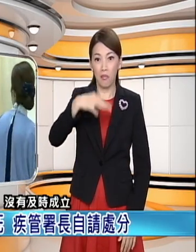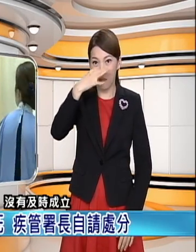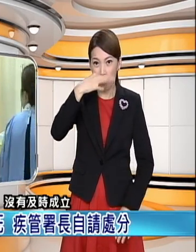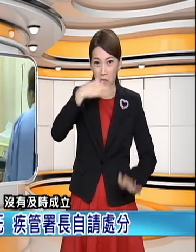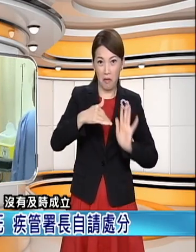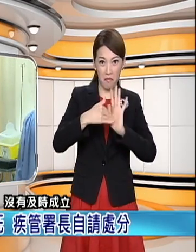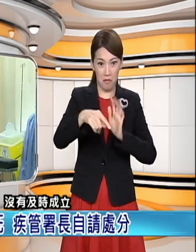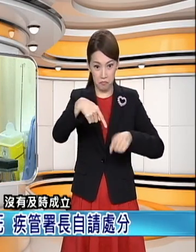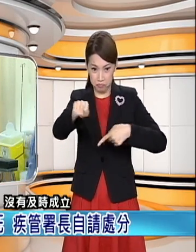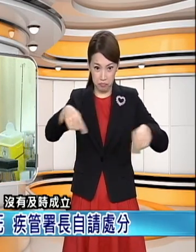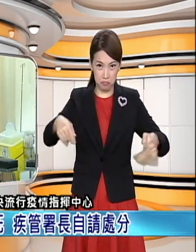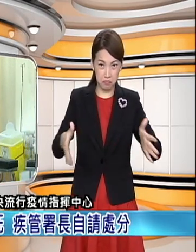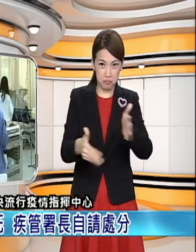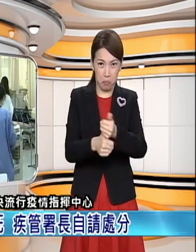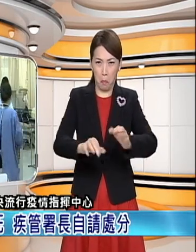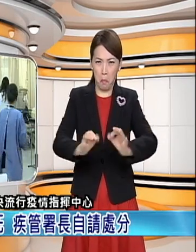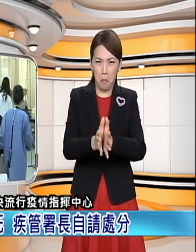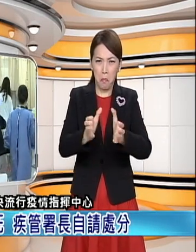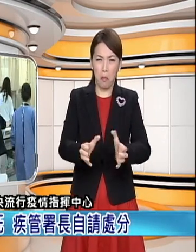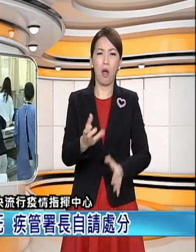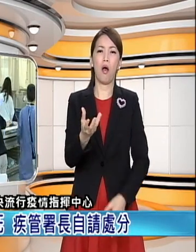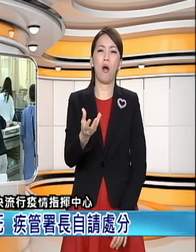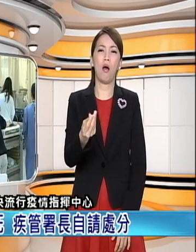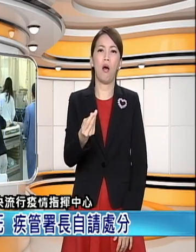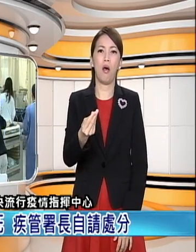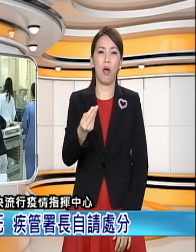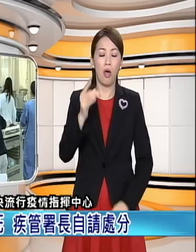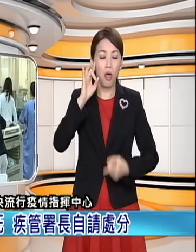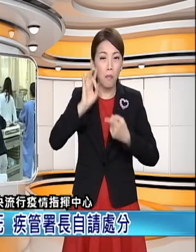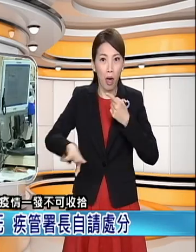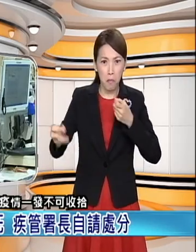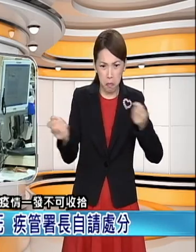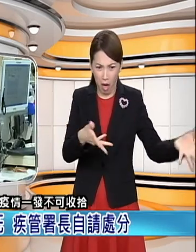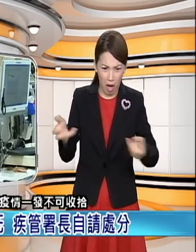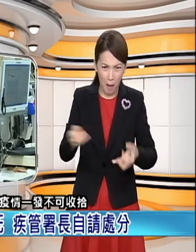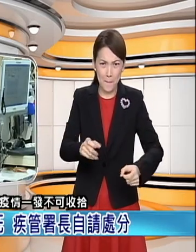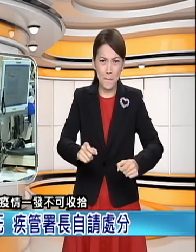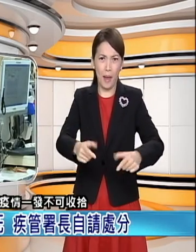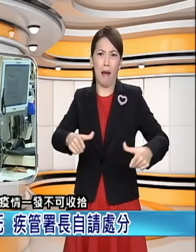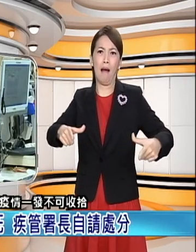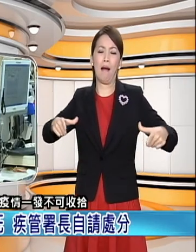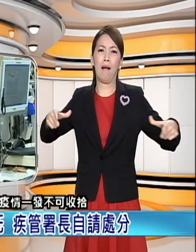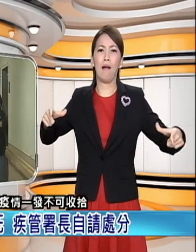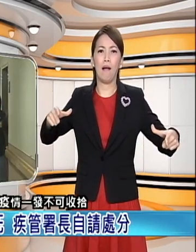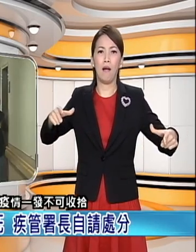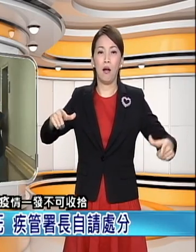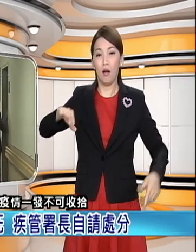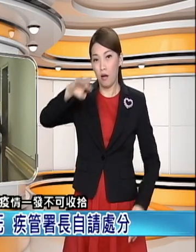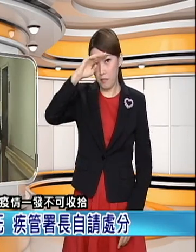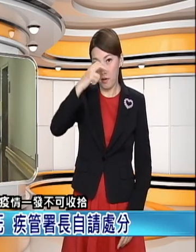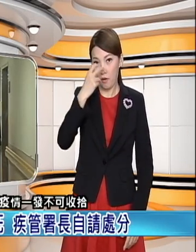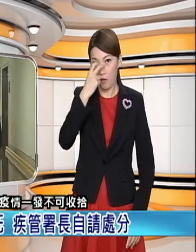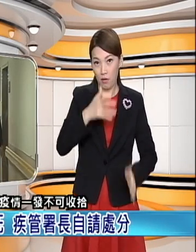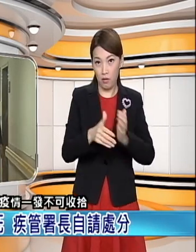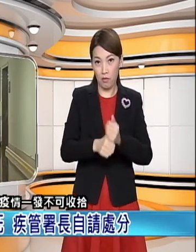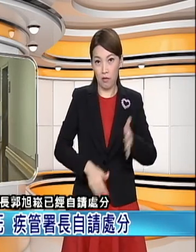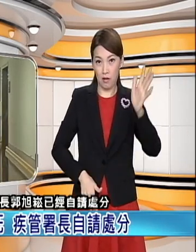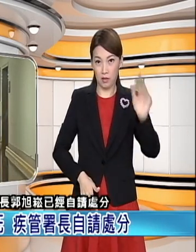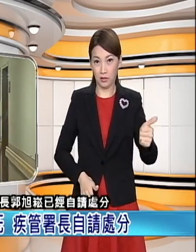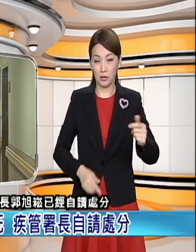有及时成立中央流行疫情指挥中心，让疫情一发不可收拾。疾管署